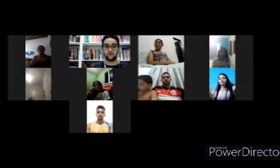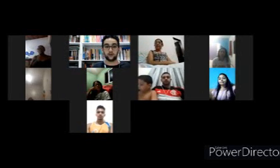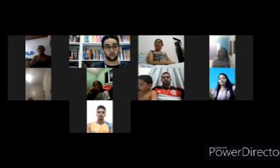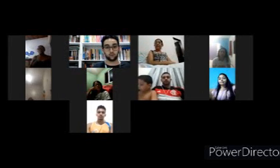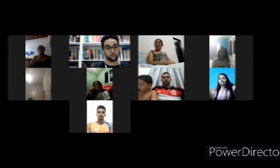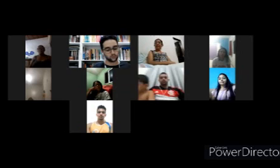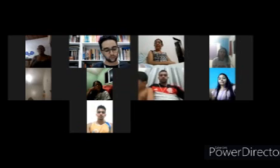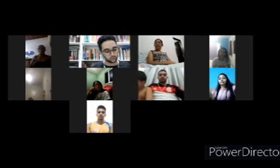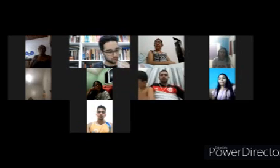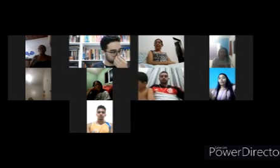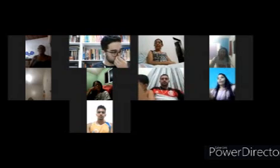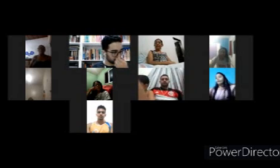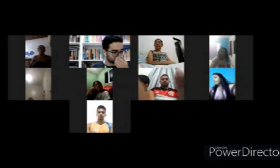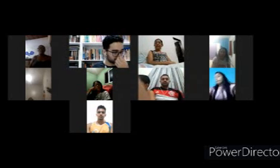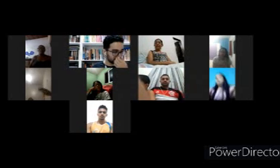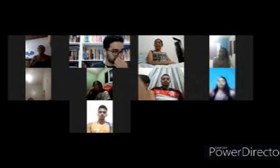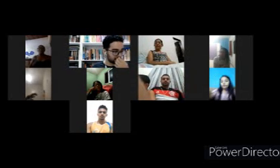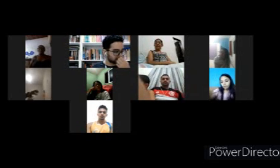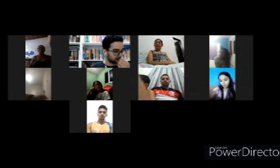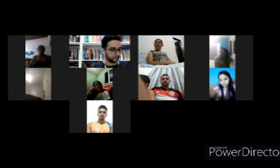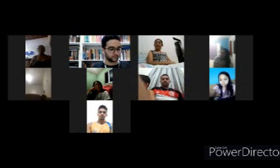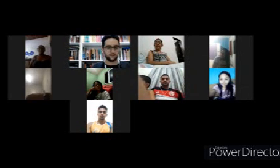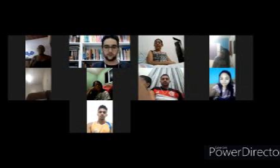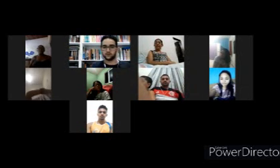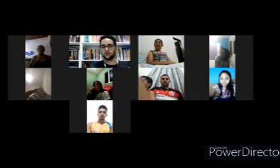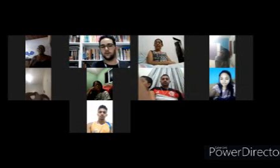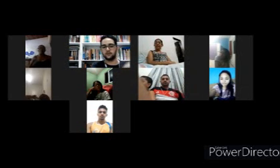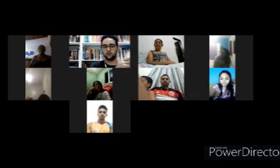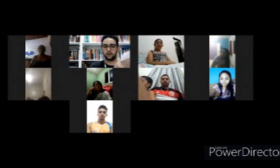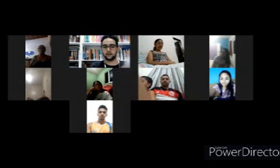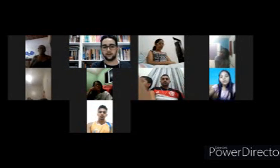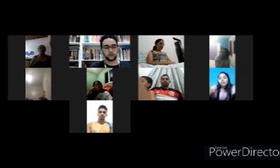ver todos, para eu conseguir ver se vocês estão fazendo corretamente.